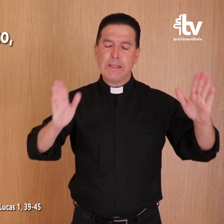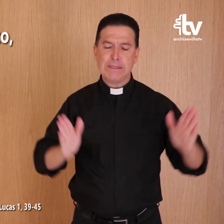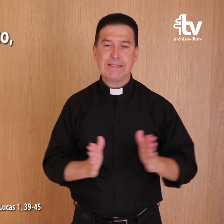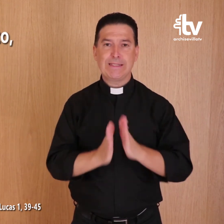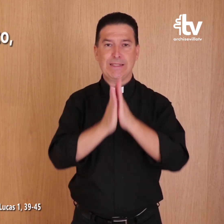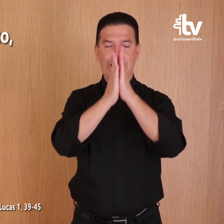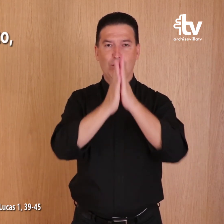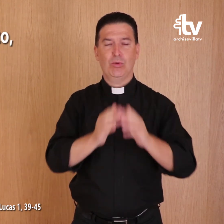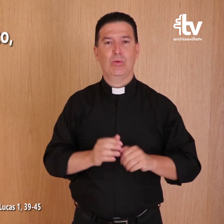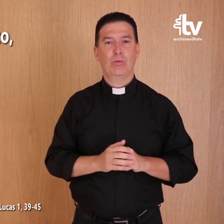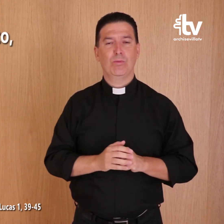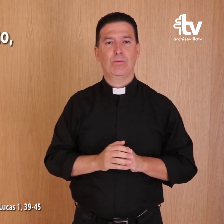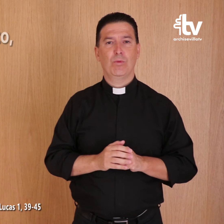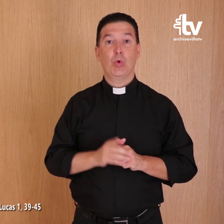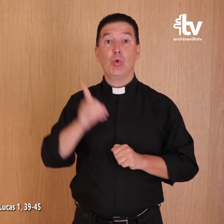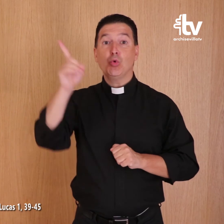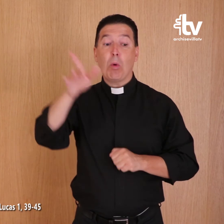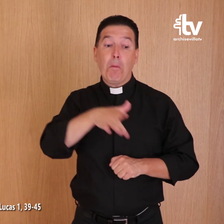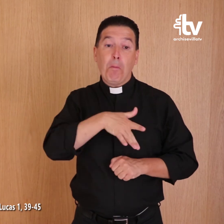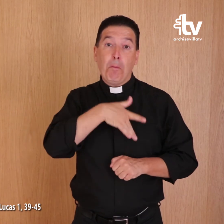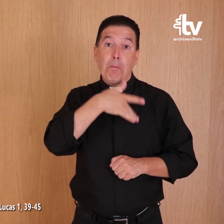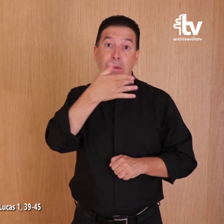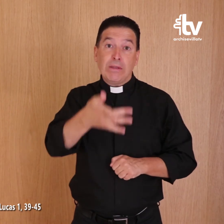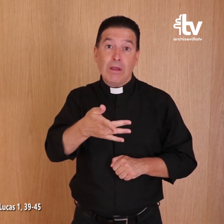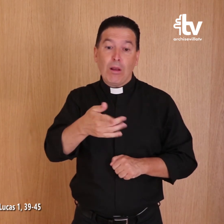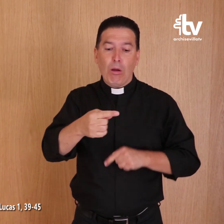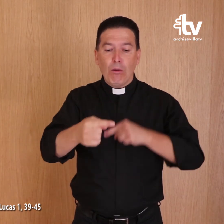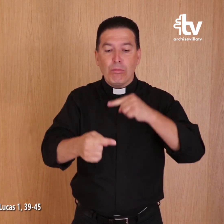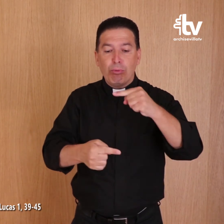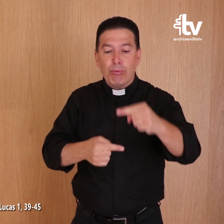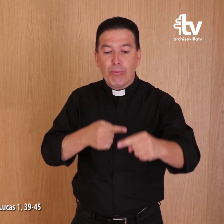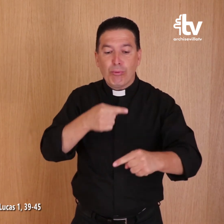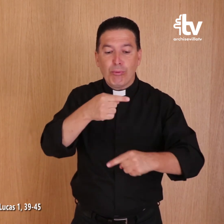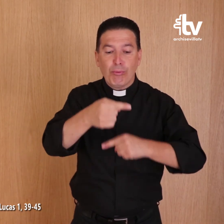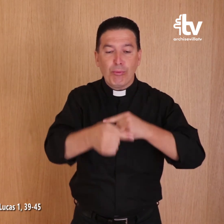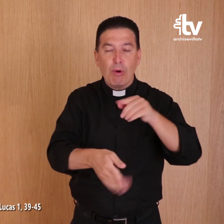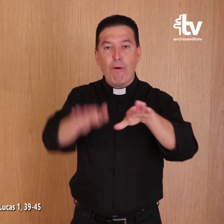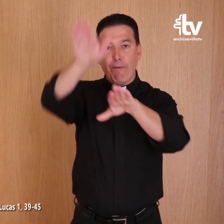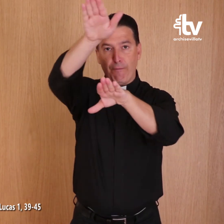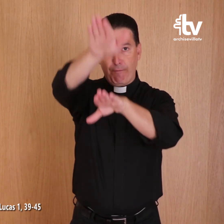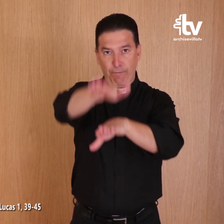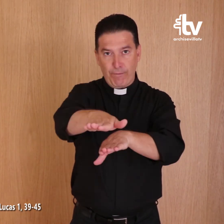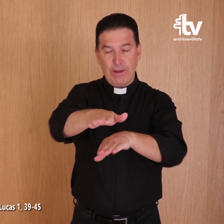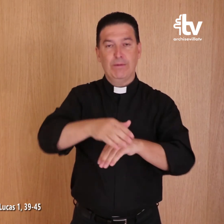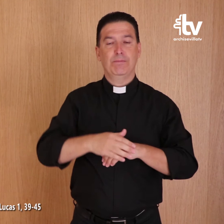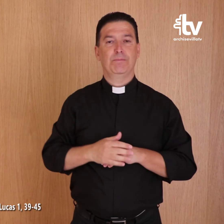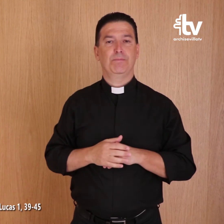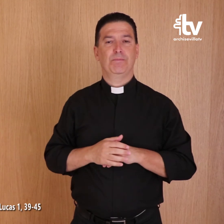Santo, y su misericordia llega a sus fieles de generación en generación.